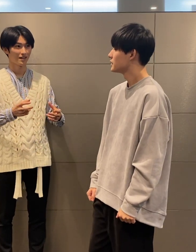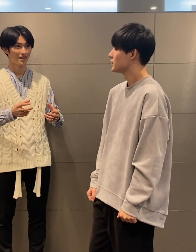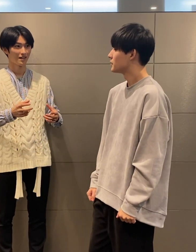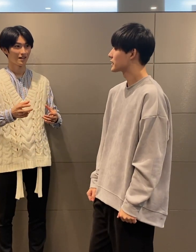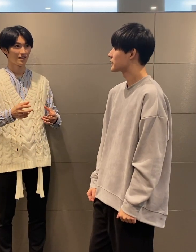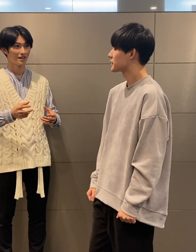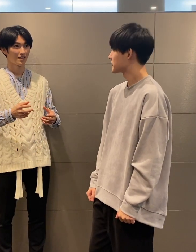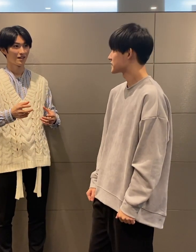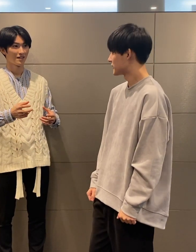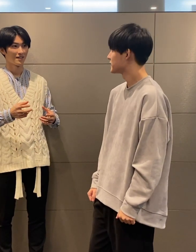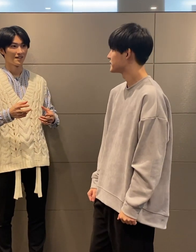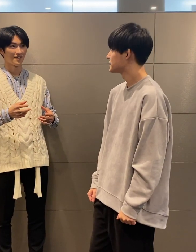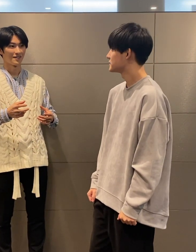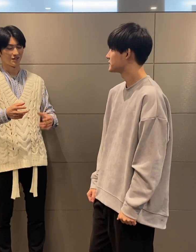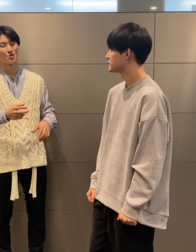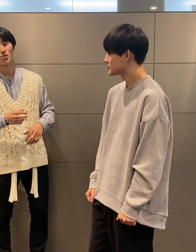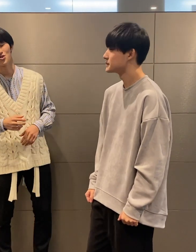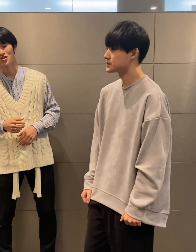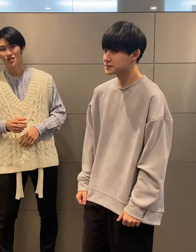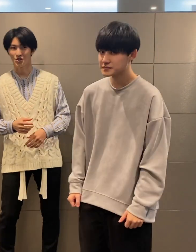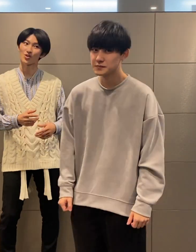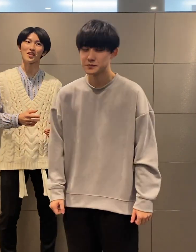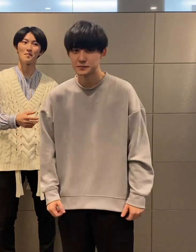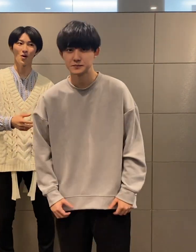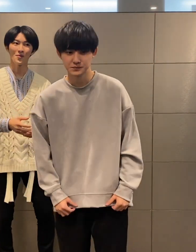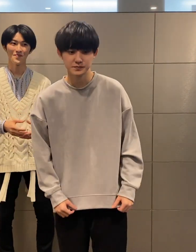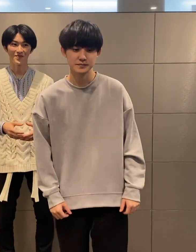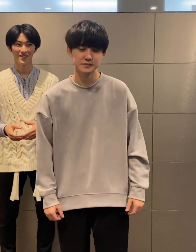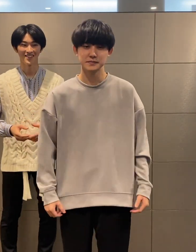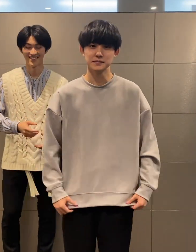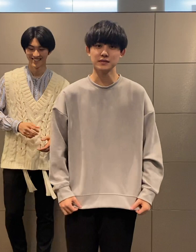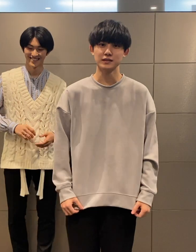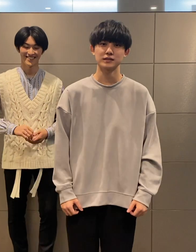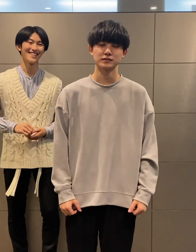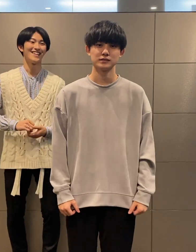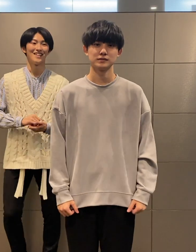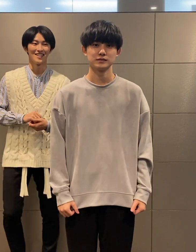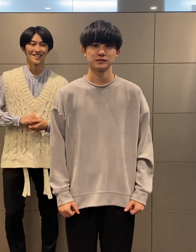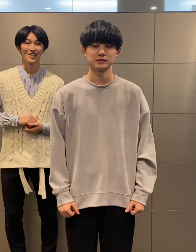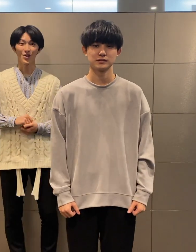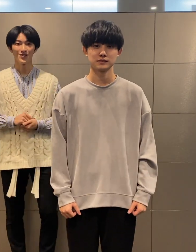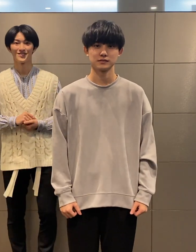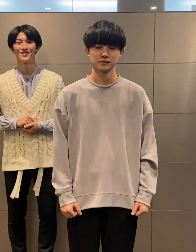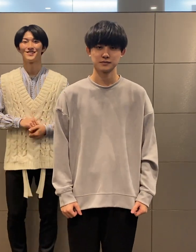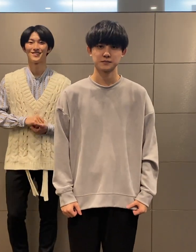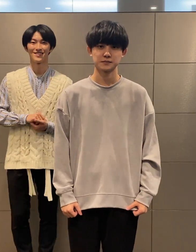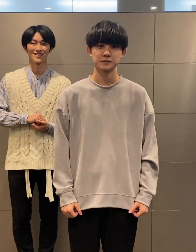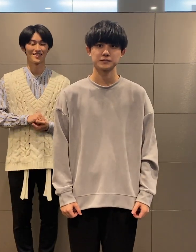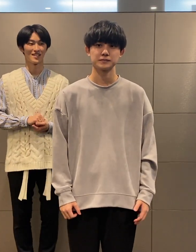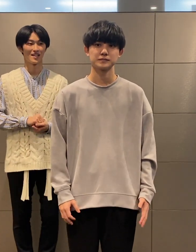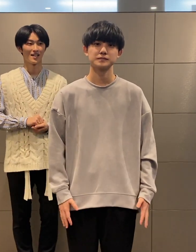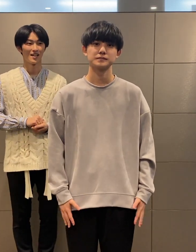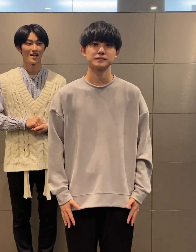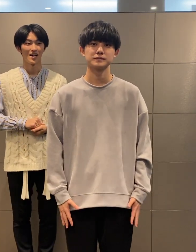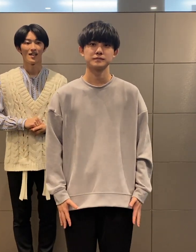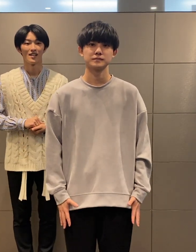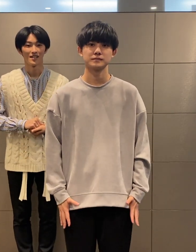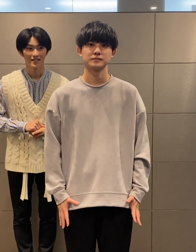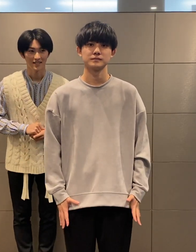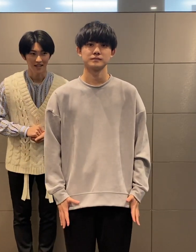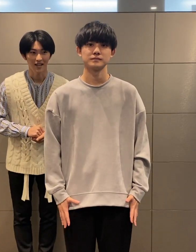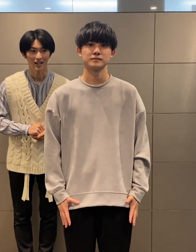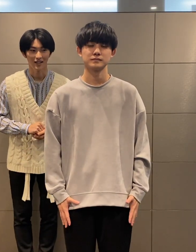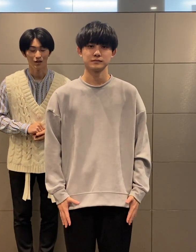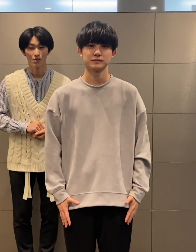てくんない？ わかりました。 ちょっとやってみよう。いくよ。